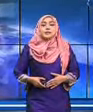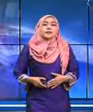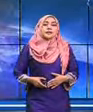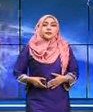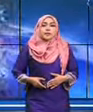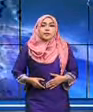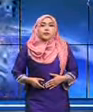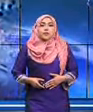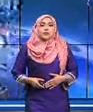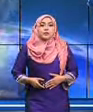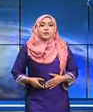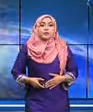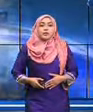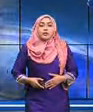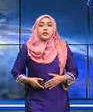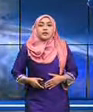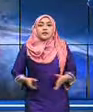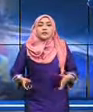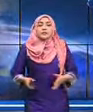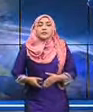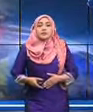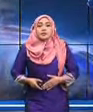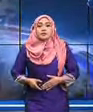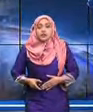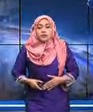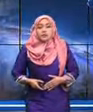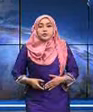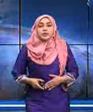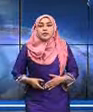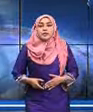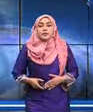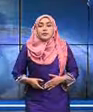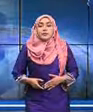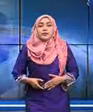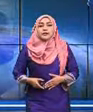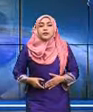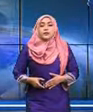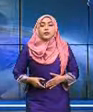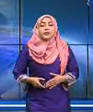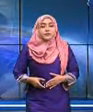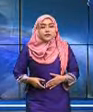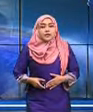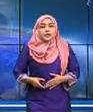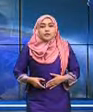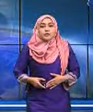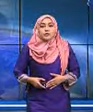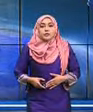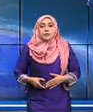berkata penangguhan itu juga bagi membolehkan kerajaan meneliti semula keputusan berkaitan pembayaran levi dua kategori. Kerajaan turut akan